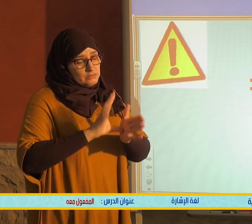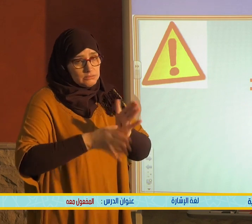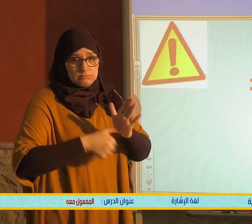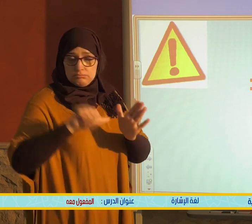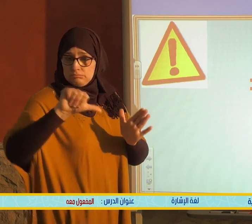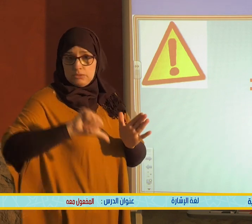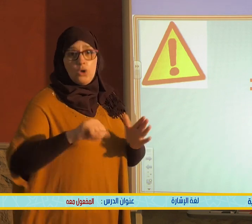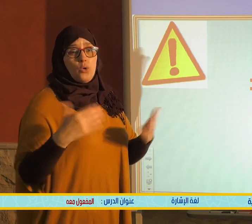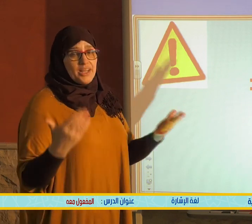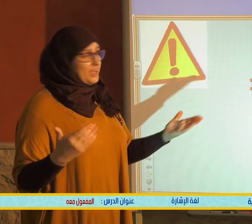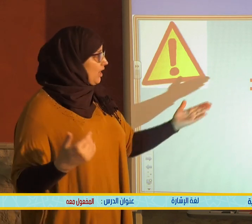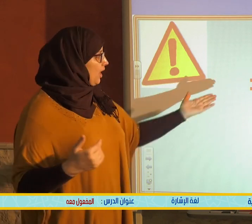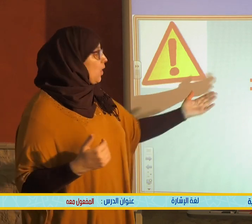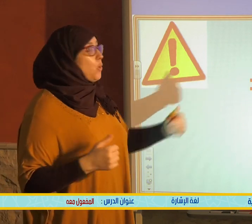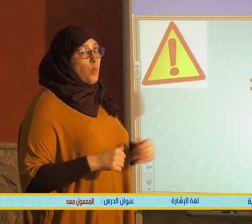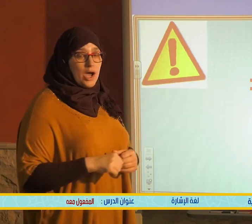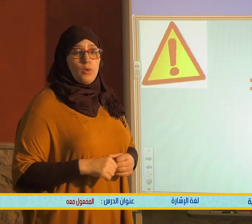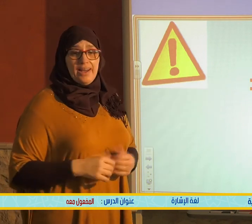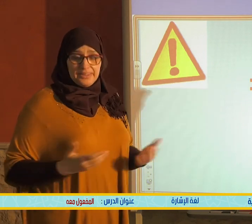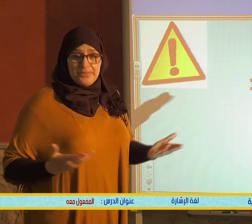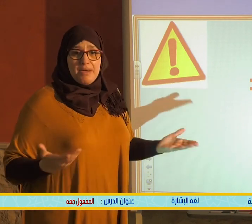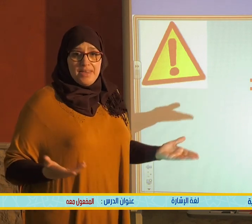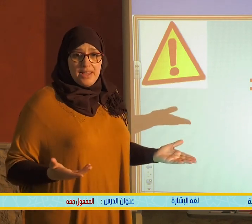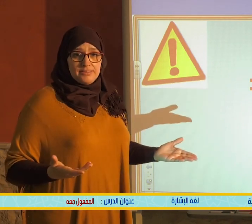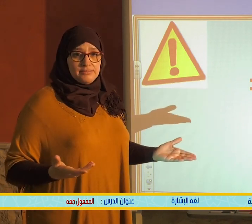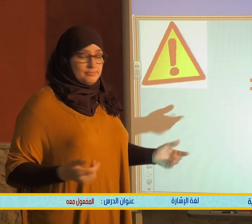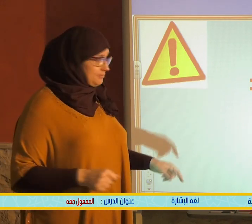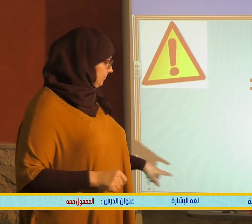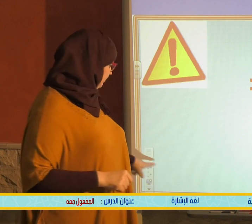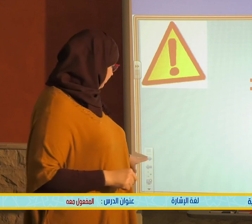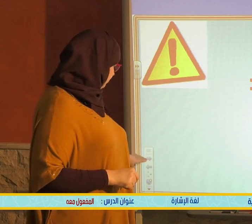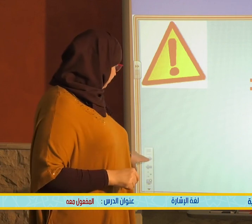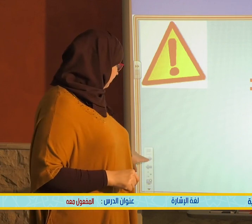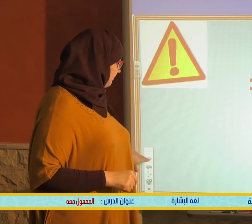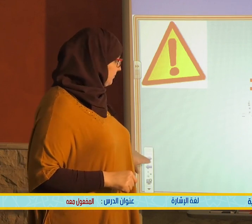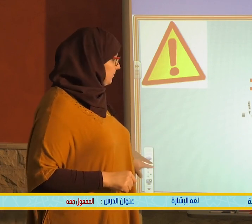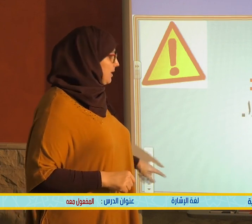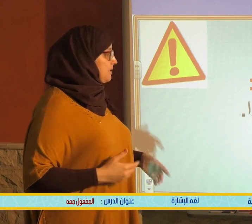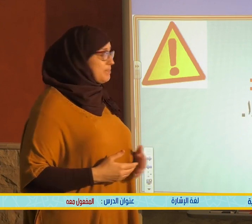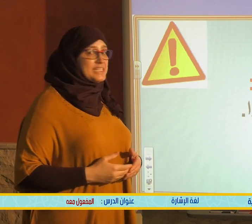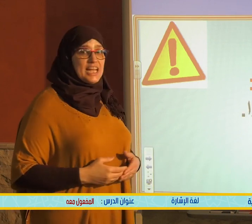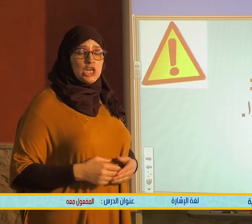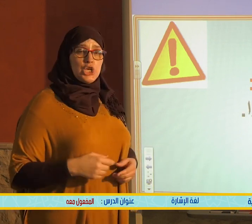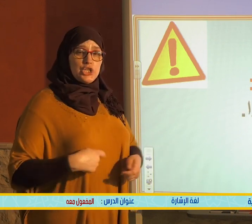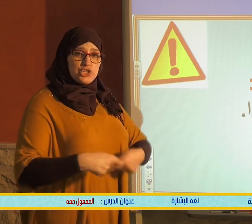هناك واو العطف مثلاً. مثال